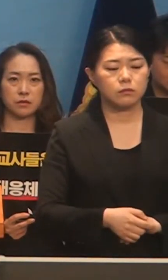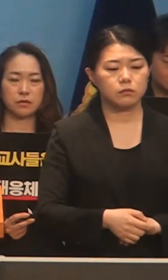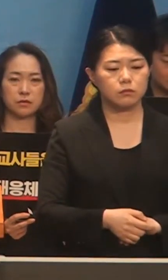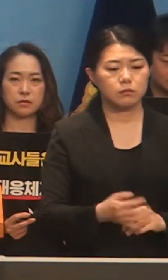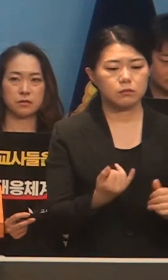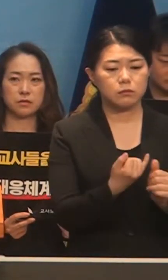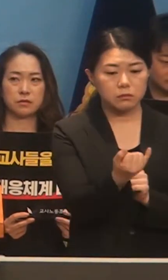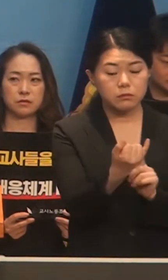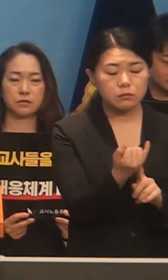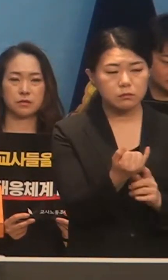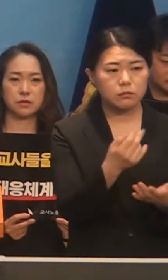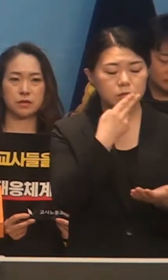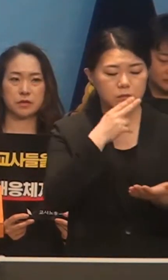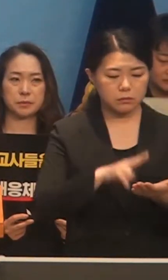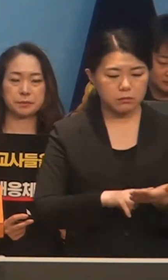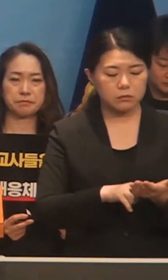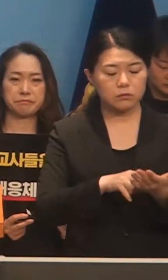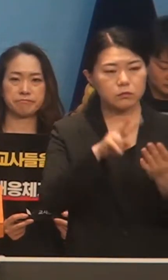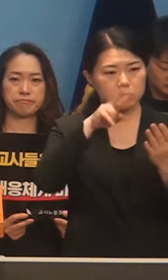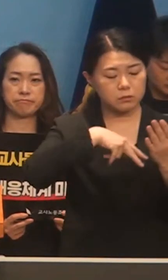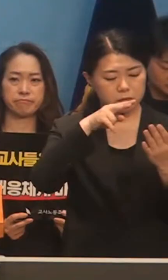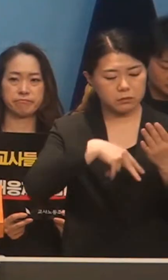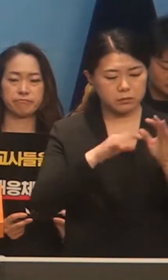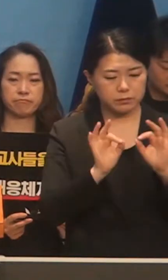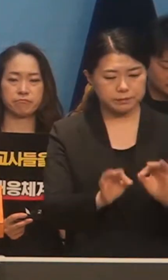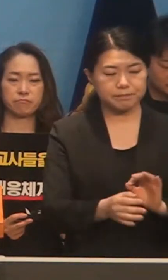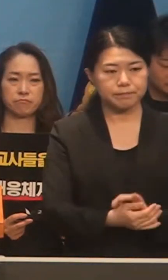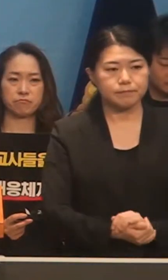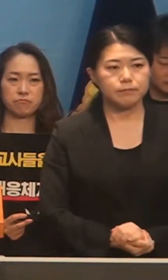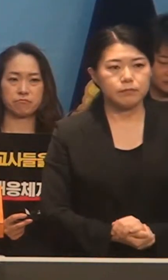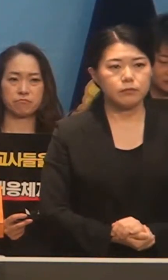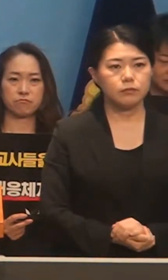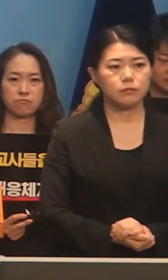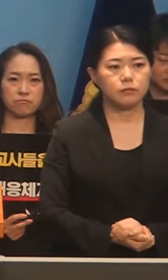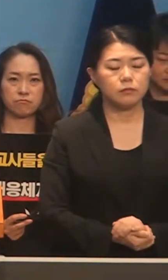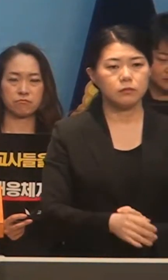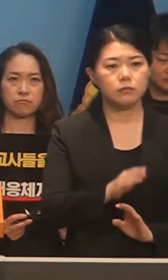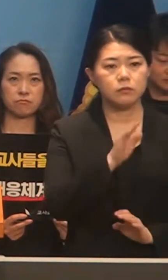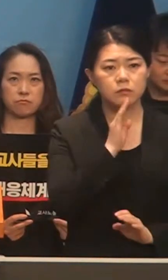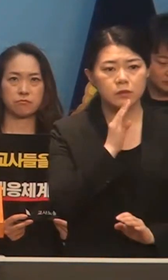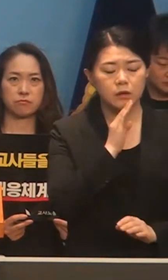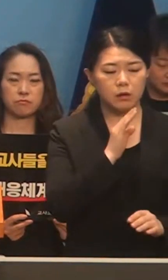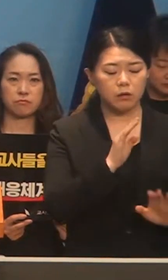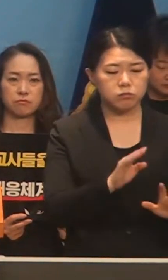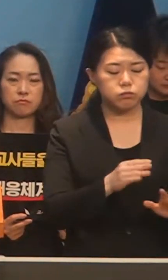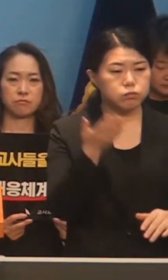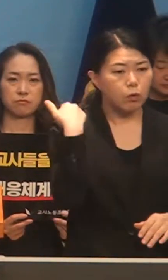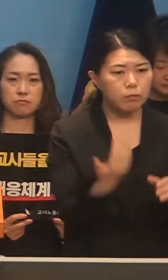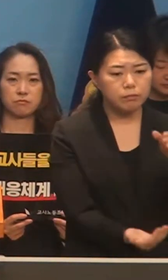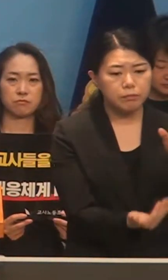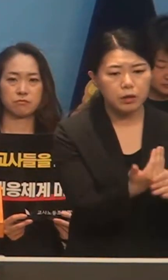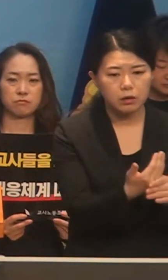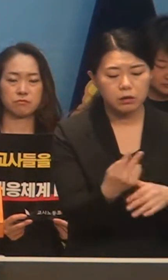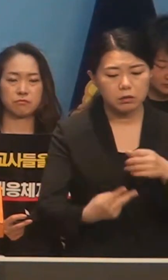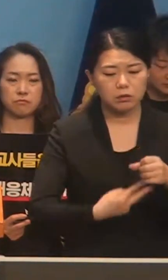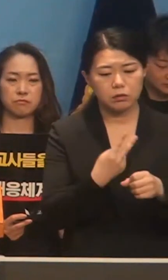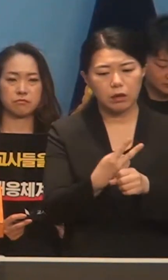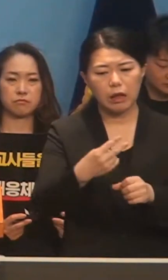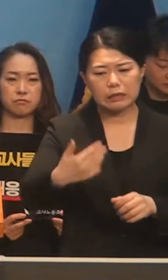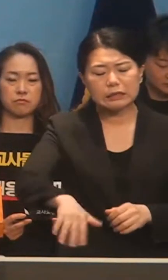유가족의 편지를 우리가 같이 들었는데요. 진짜 2년도 되지 않아서 또 이런 일이 있다는 것이 정말